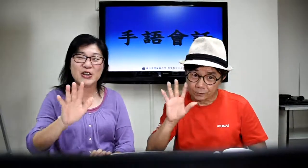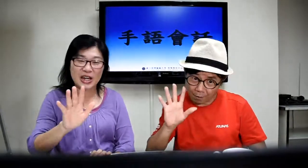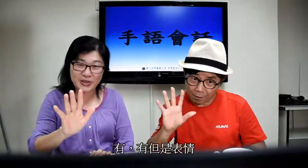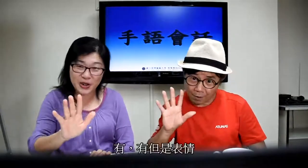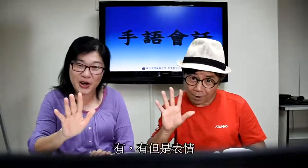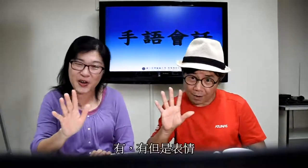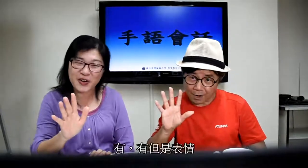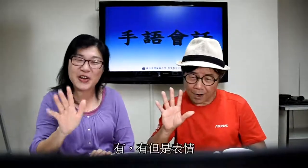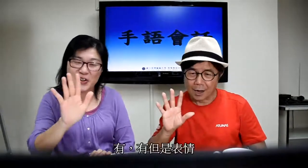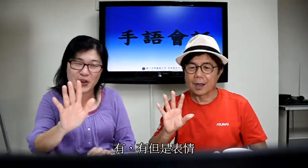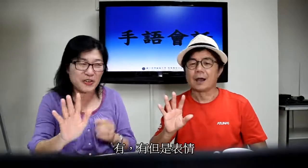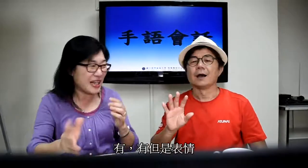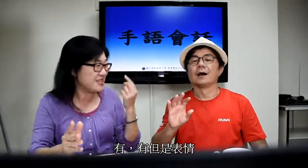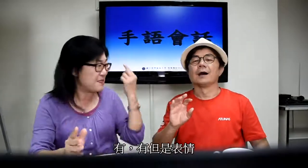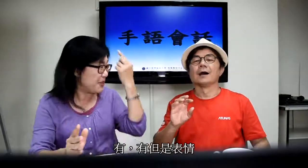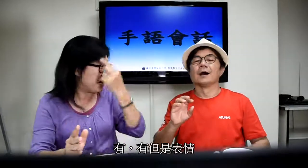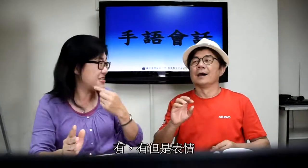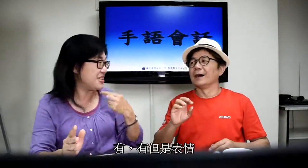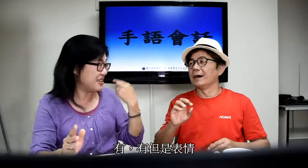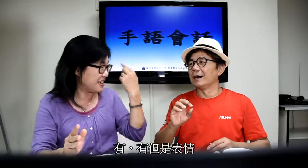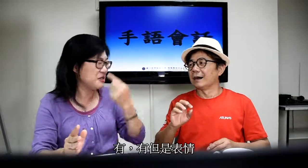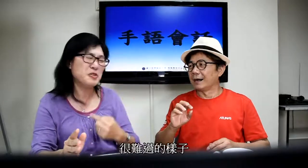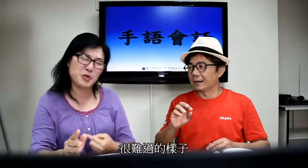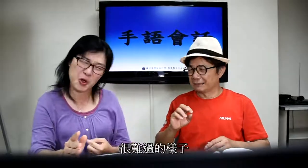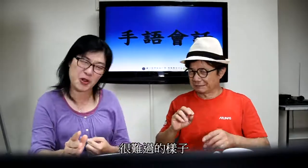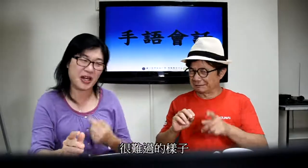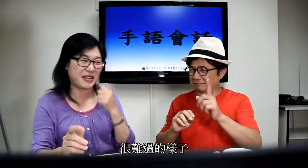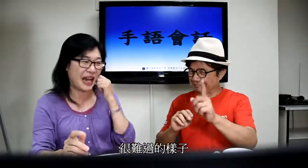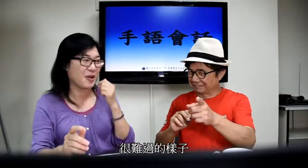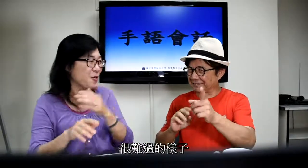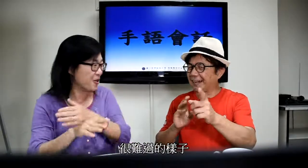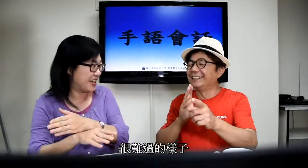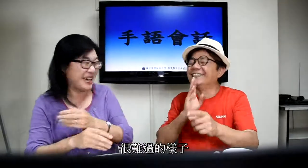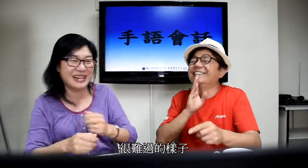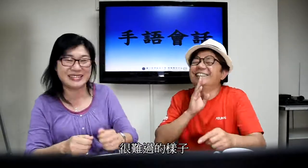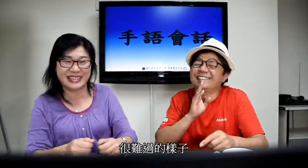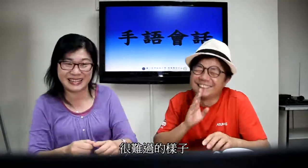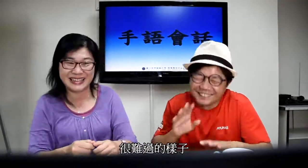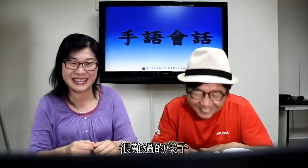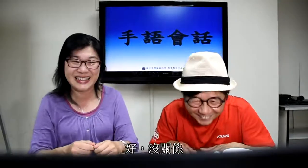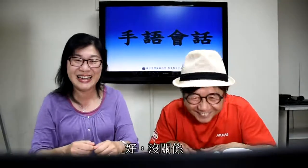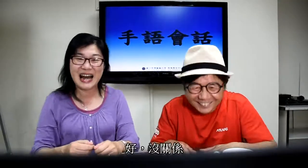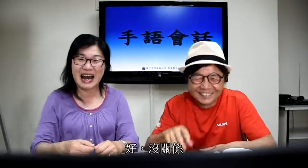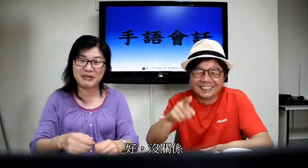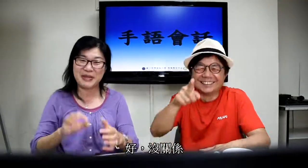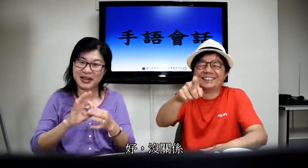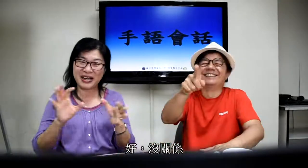好，有，但是表情会很难过的样子。好，没关